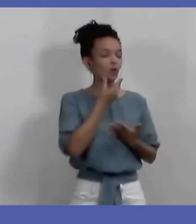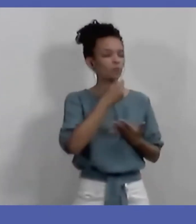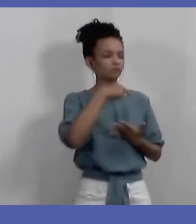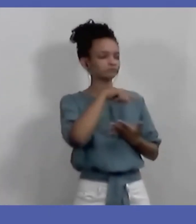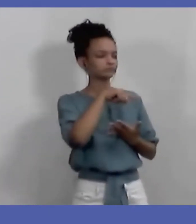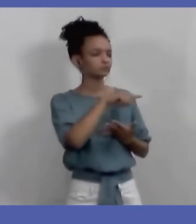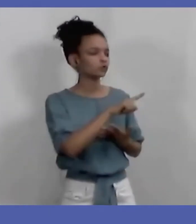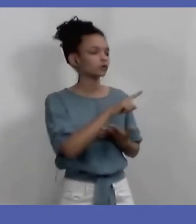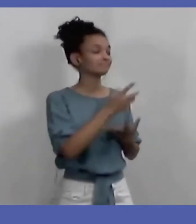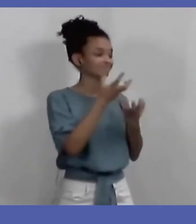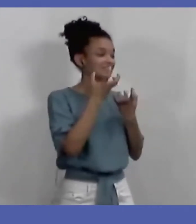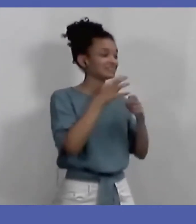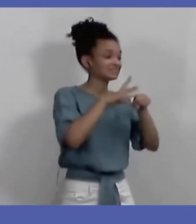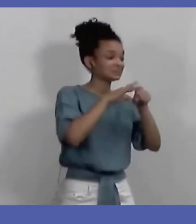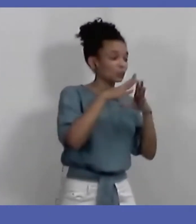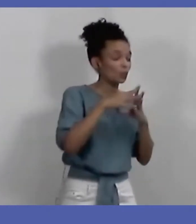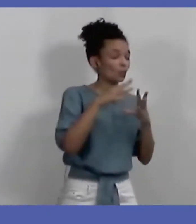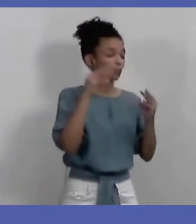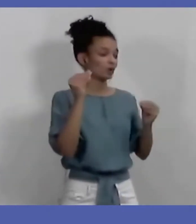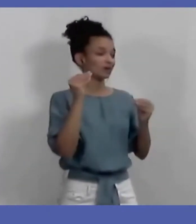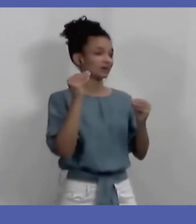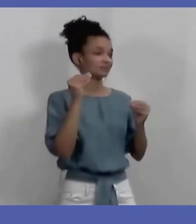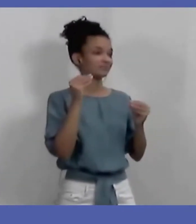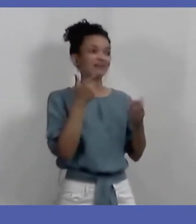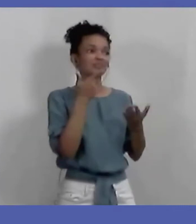ser curado, e ele, como não podia